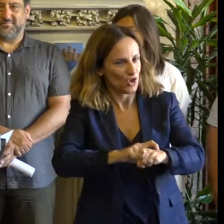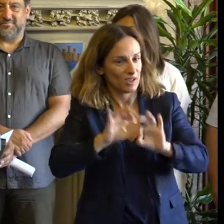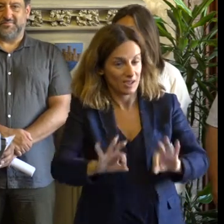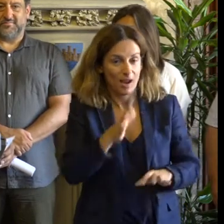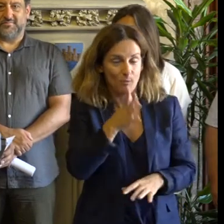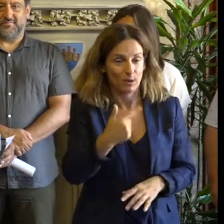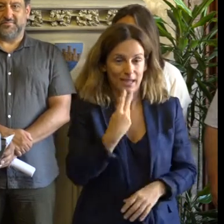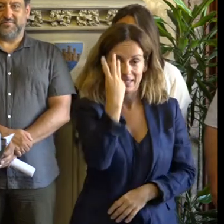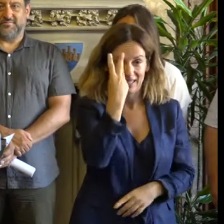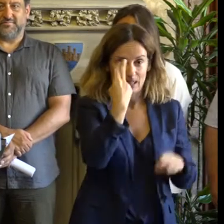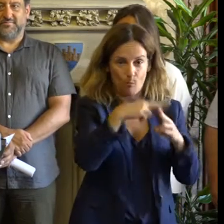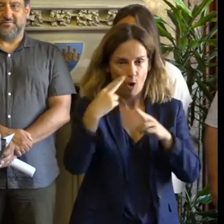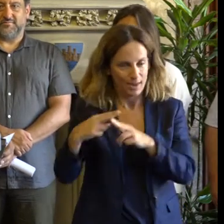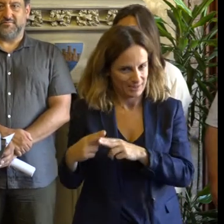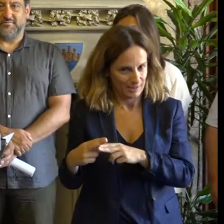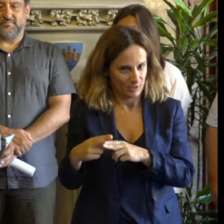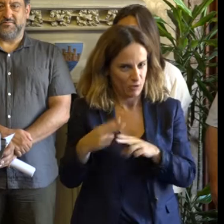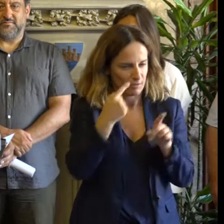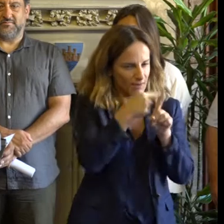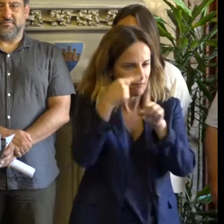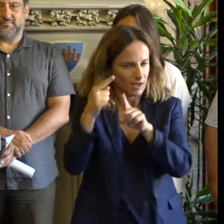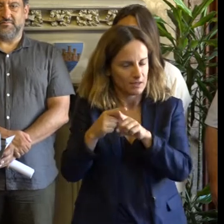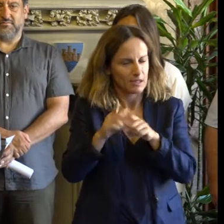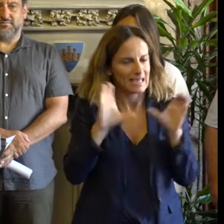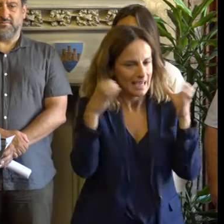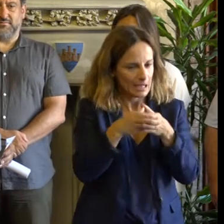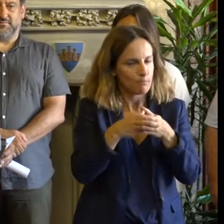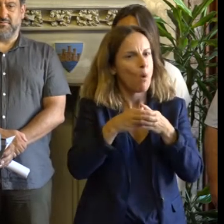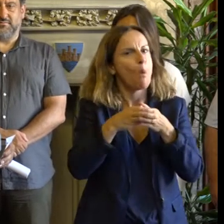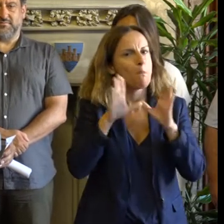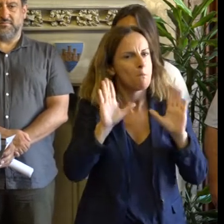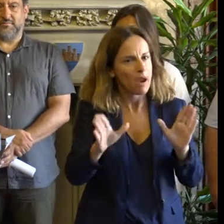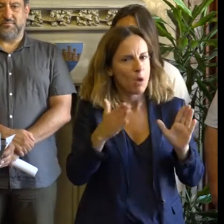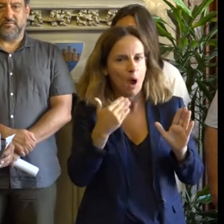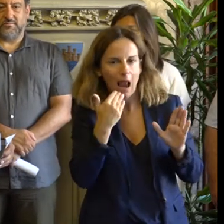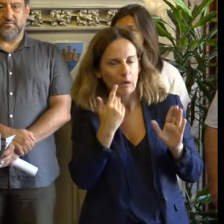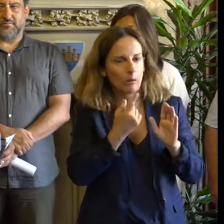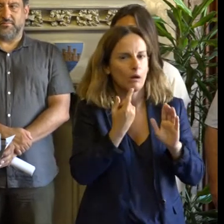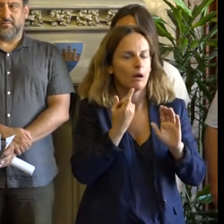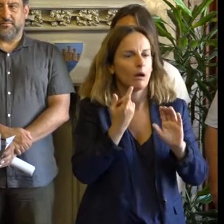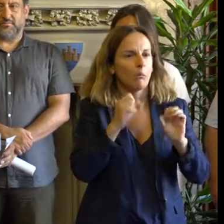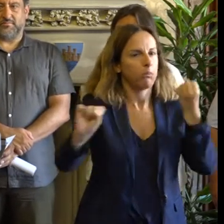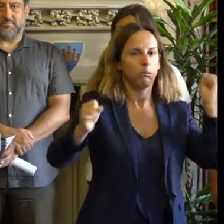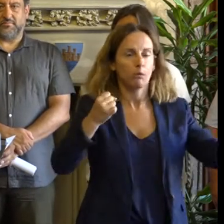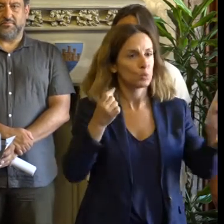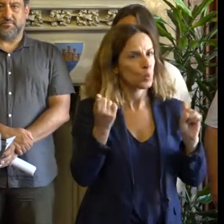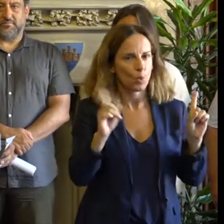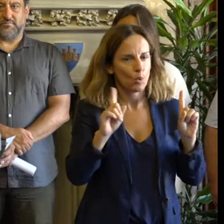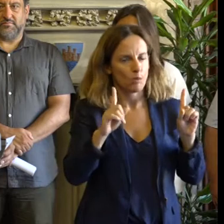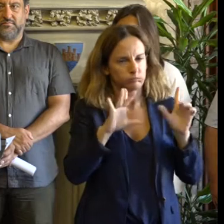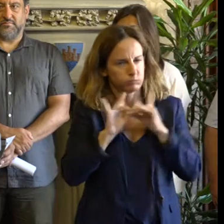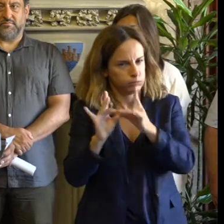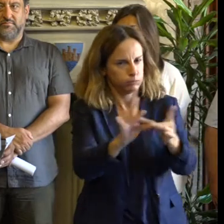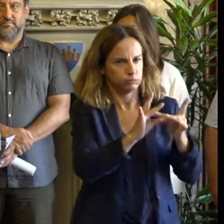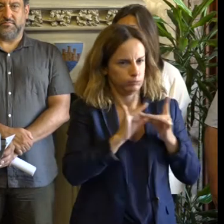plural, que jo abordaré al principi, però un equip també cohesionat. I si he de donar les gràcies, sobretot és perquè entre tots i totes hem estat